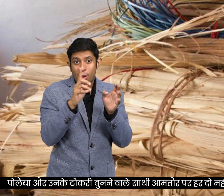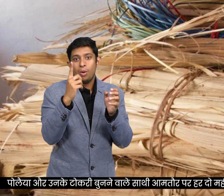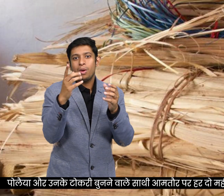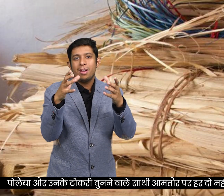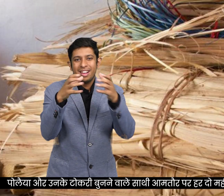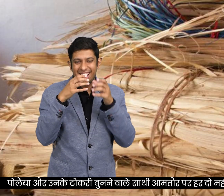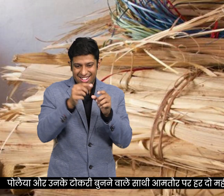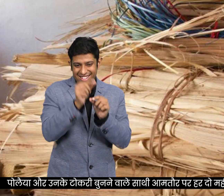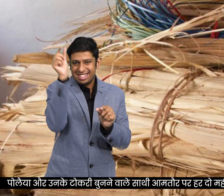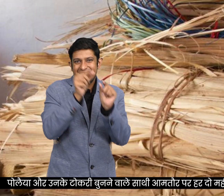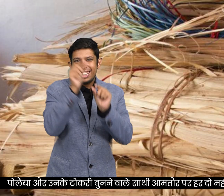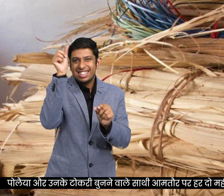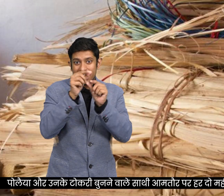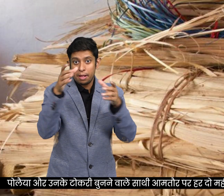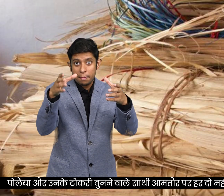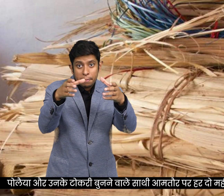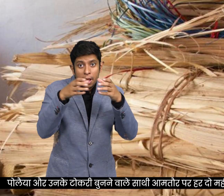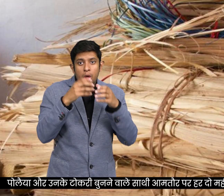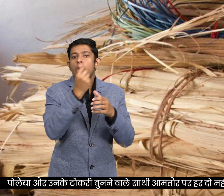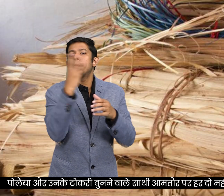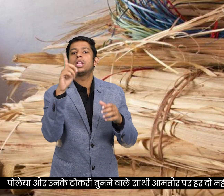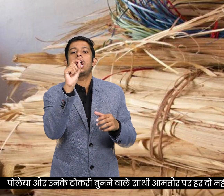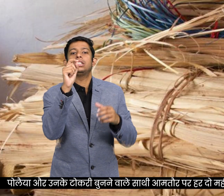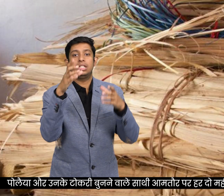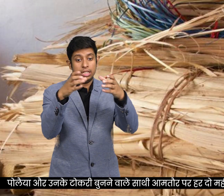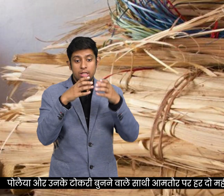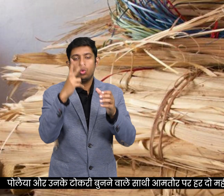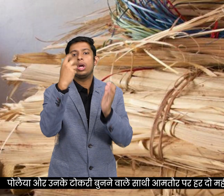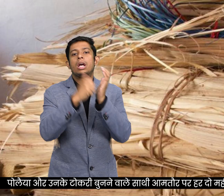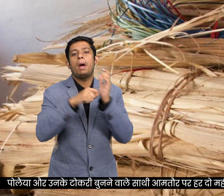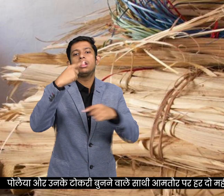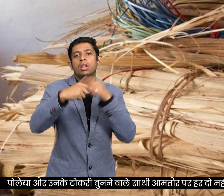हर 2 महीने में 10 पैक खरीदते हैं।